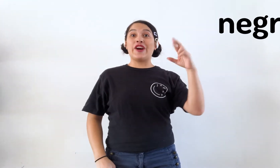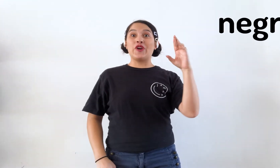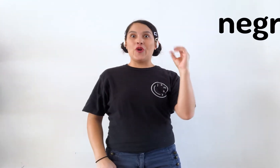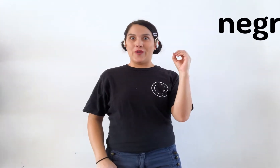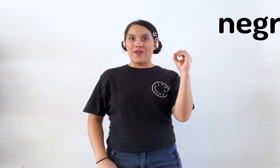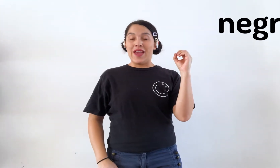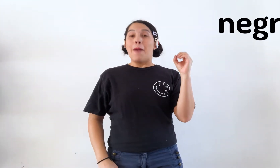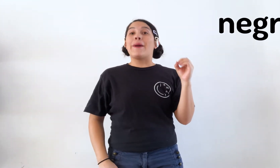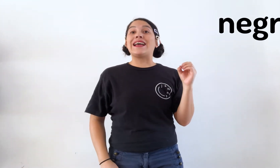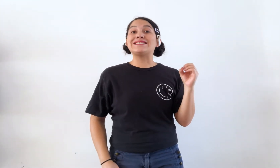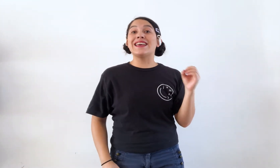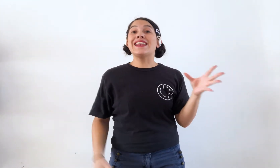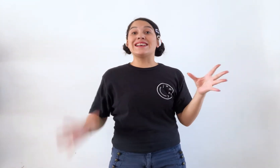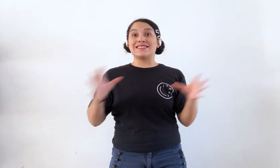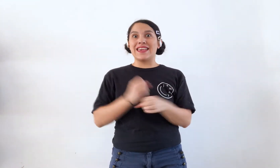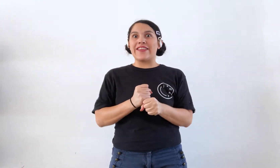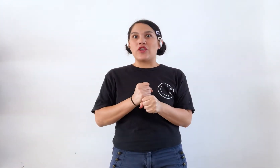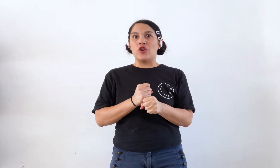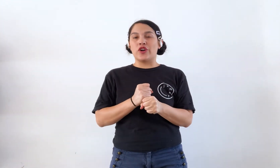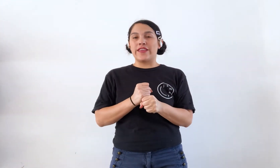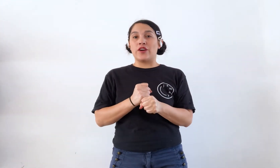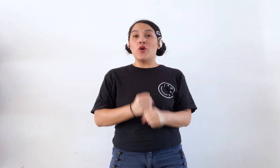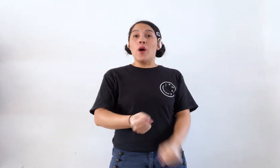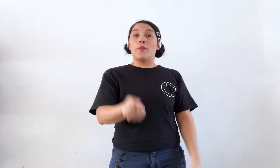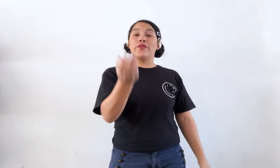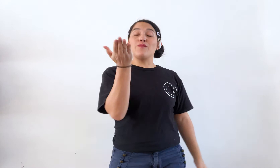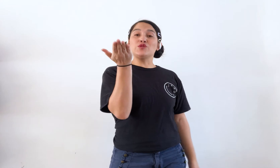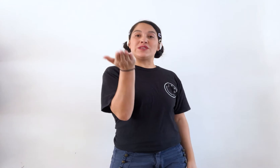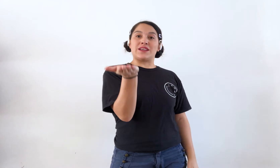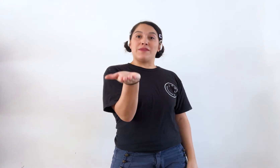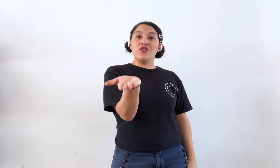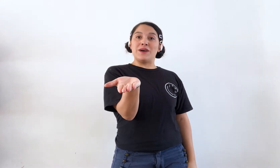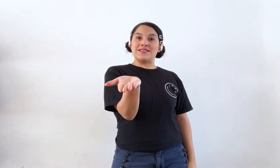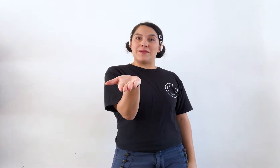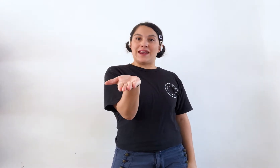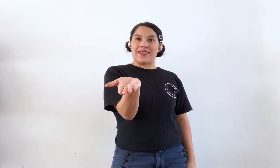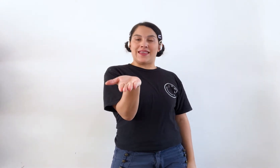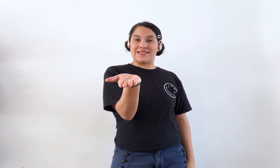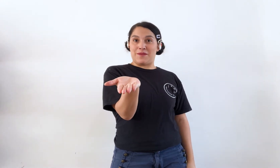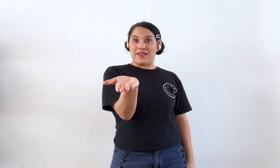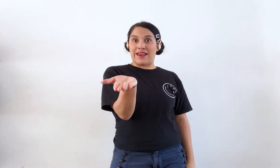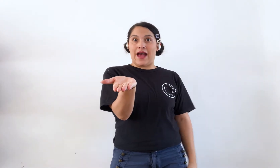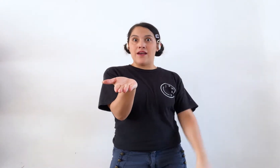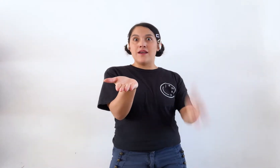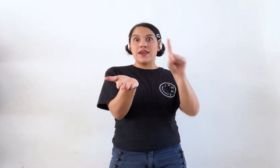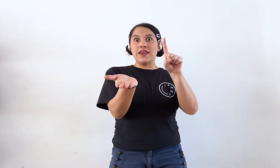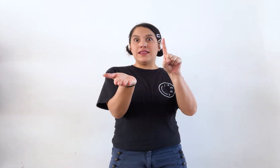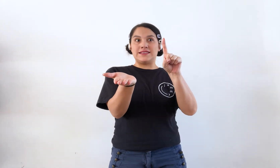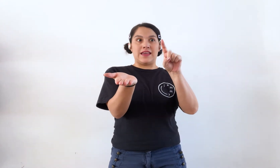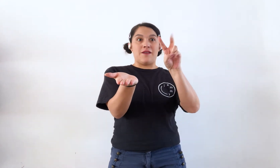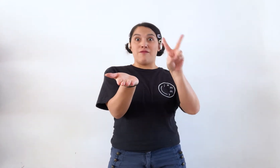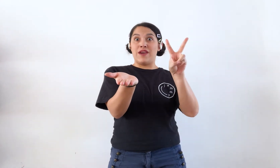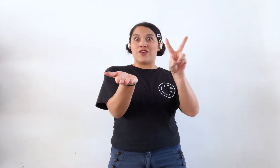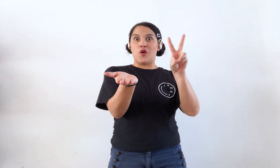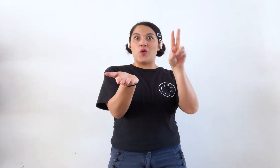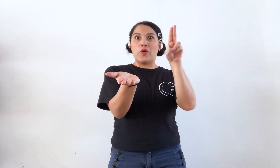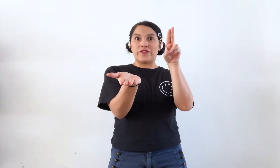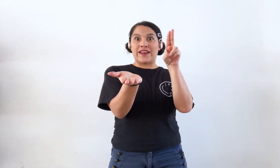Negro. Para hacer la seña del color negro, ponemos nuestra mano base abierta de esta manera, índice, medio.